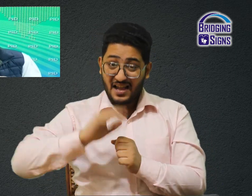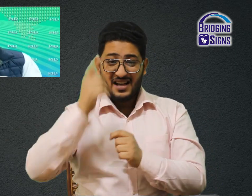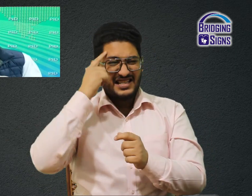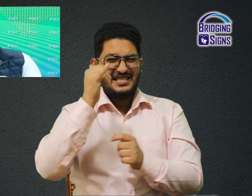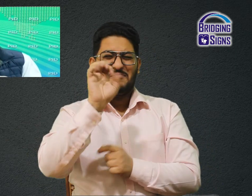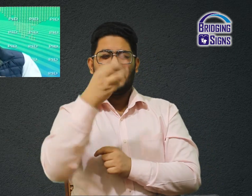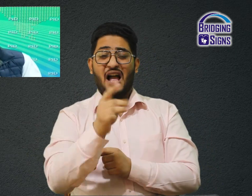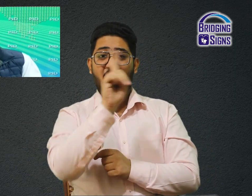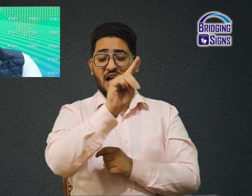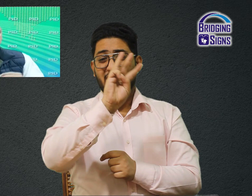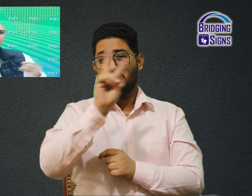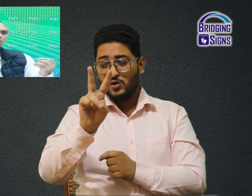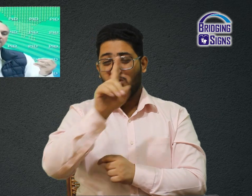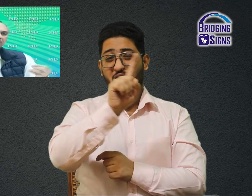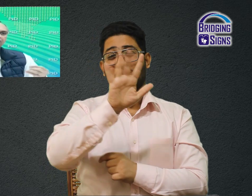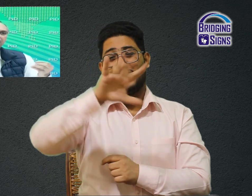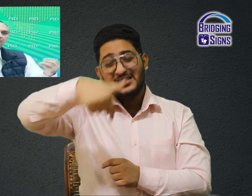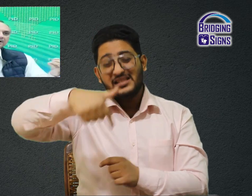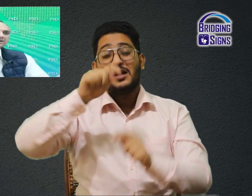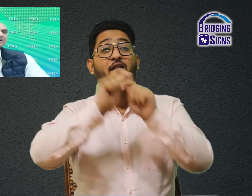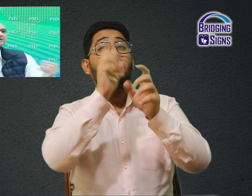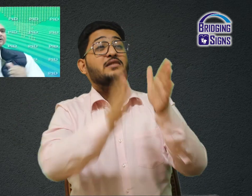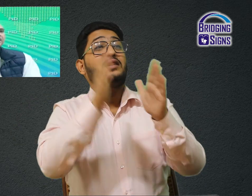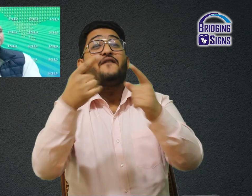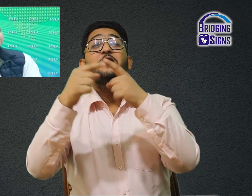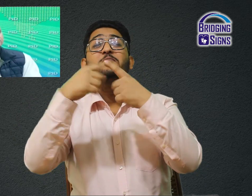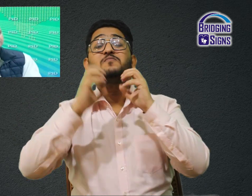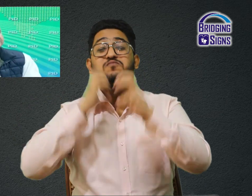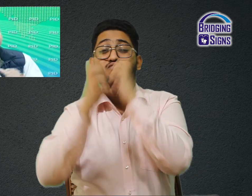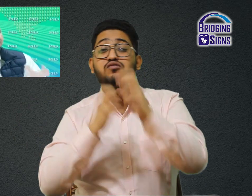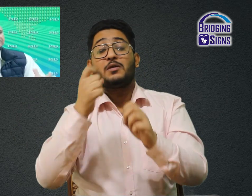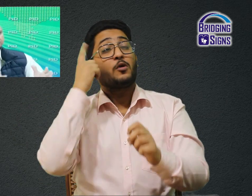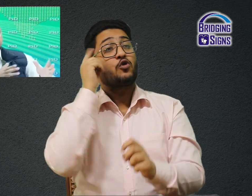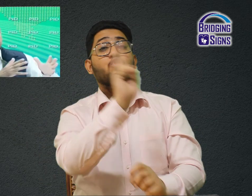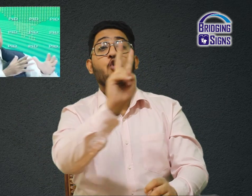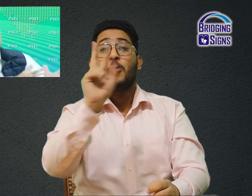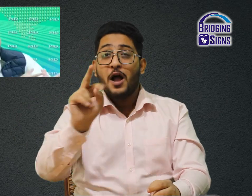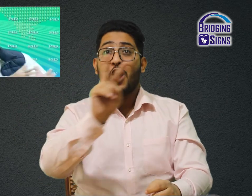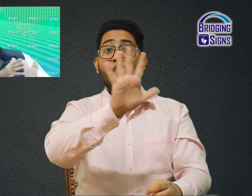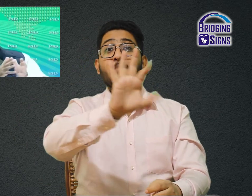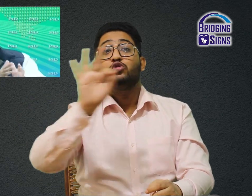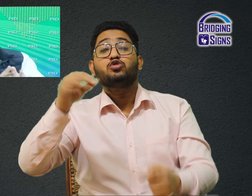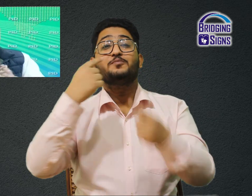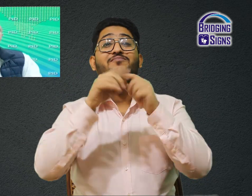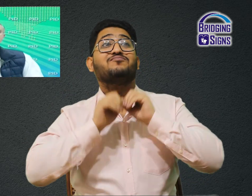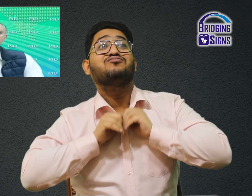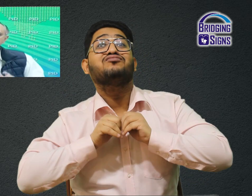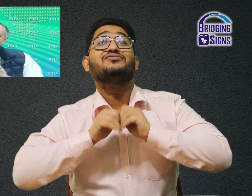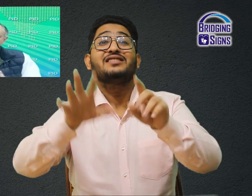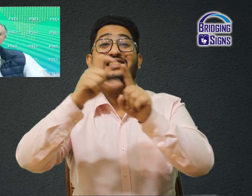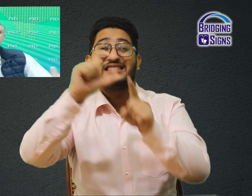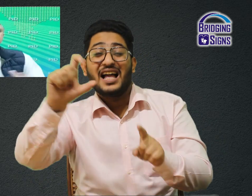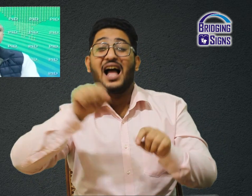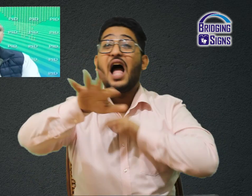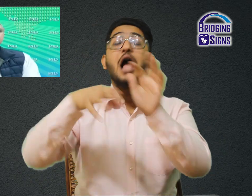है 132 और 11 केवीए पे और केवी पे, और इसके साथ साथ आपका 220 और 500 जो कि एनटीडीसी का और डिस्ट्रीब्यूशन